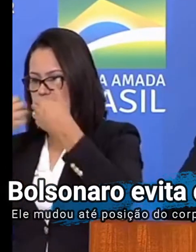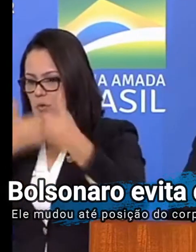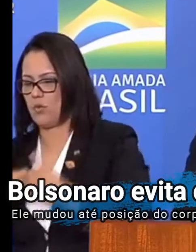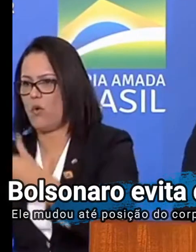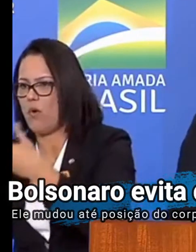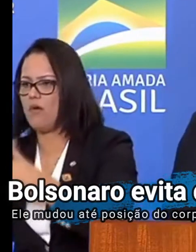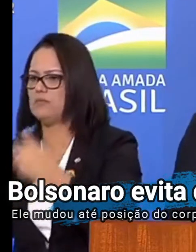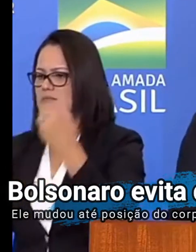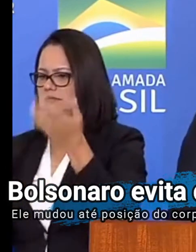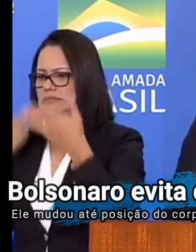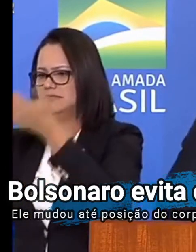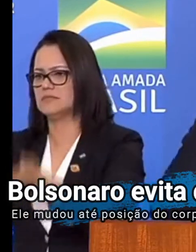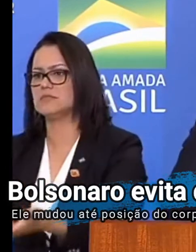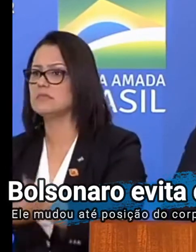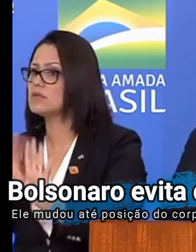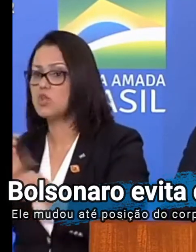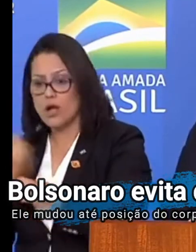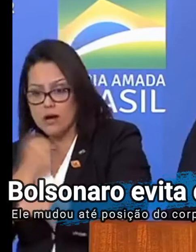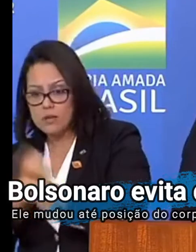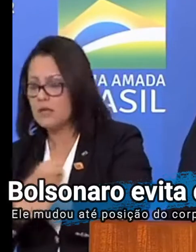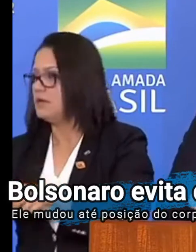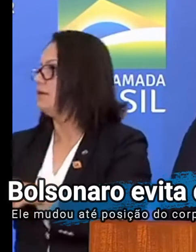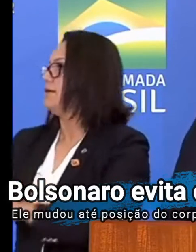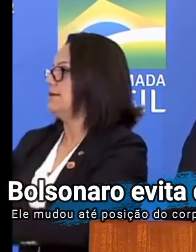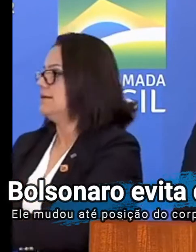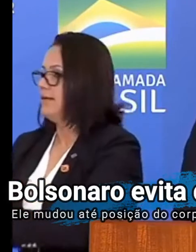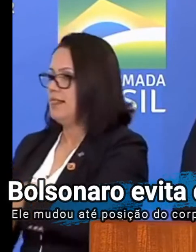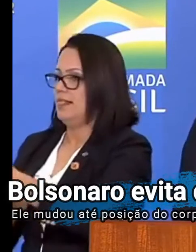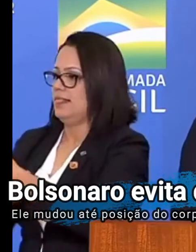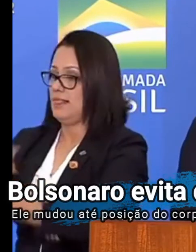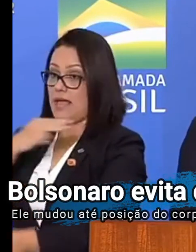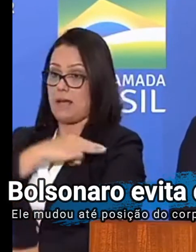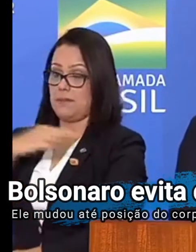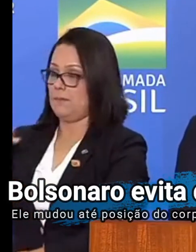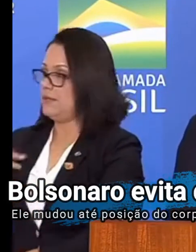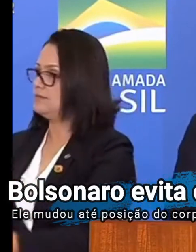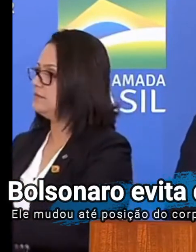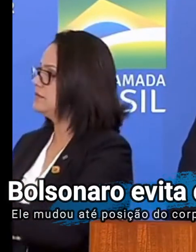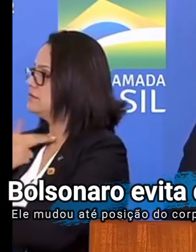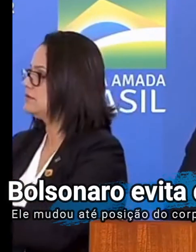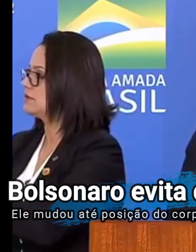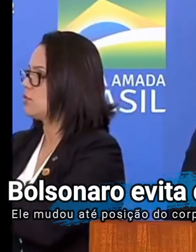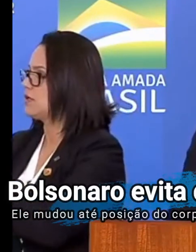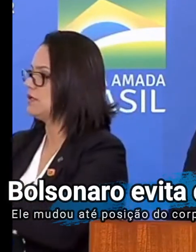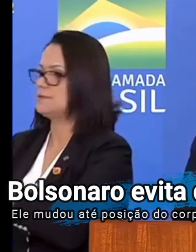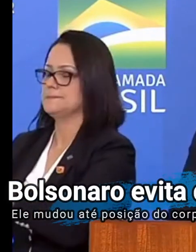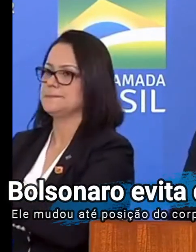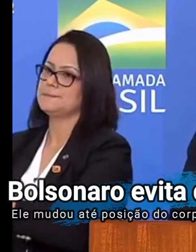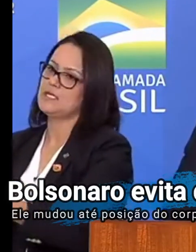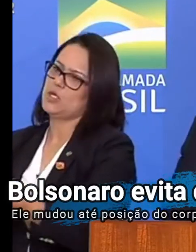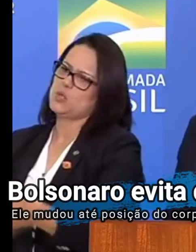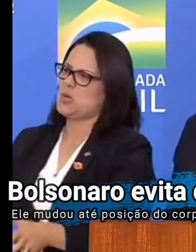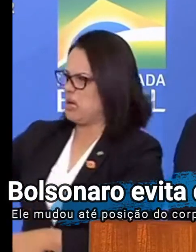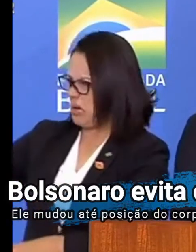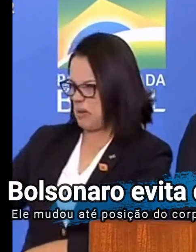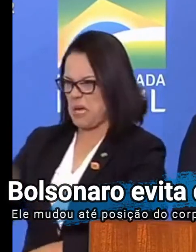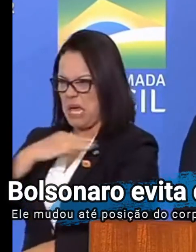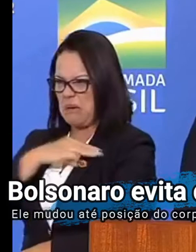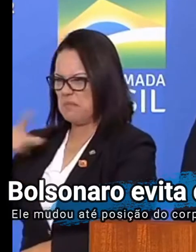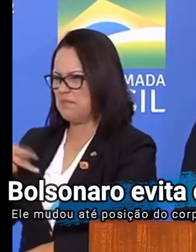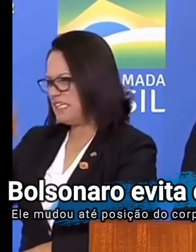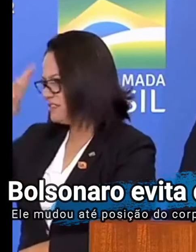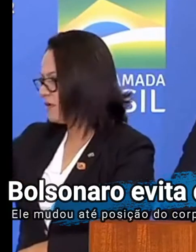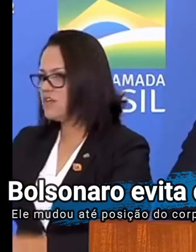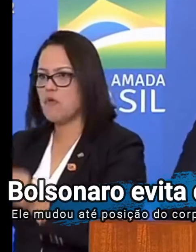apenas recuperar lá tem problema que vem do mt não queremos um chefe do mp que não faça nada engavete